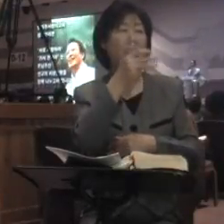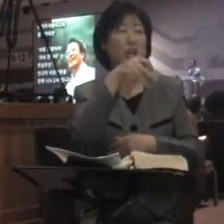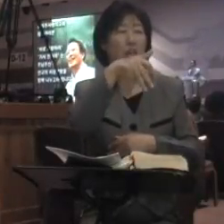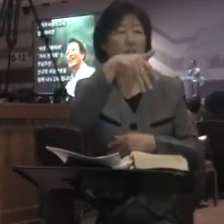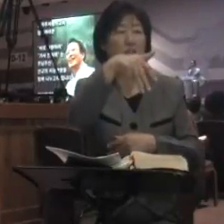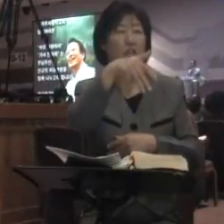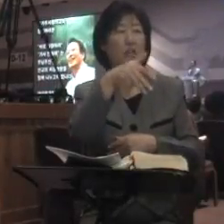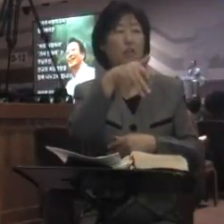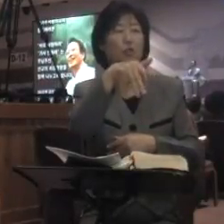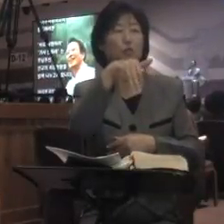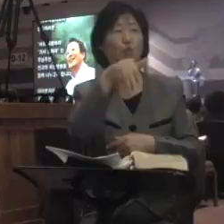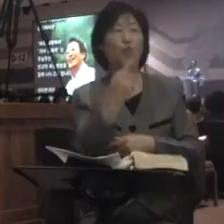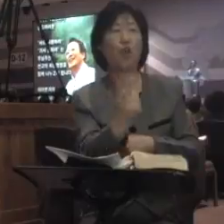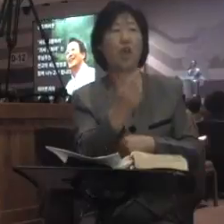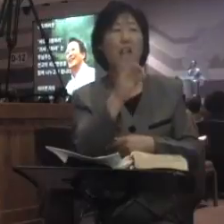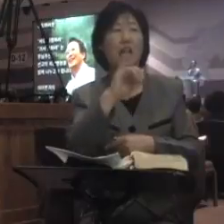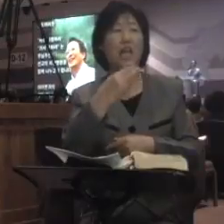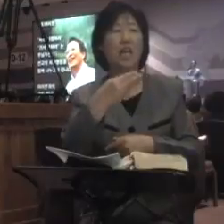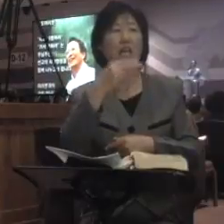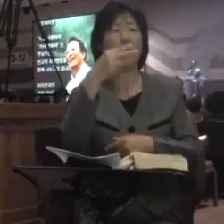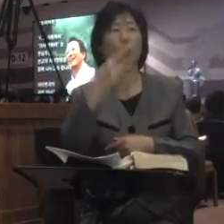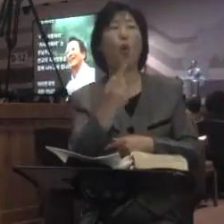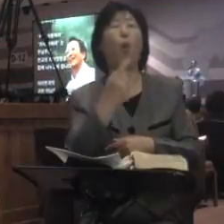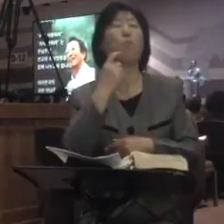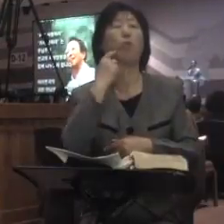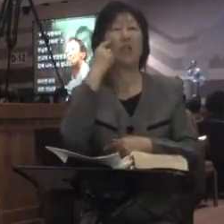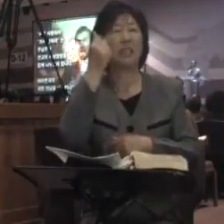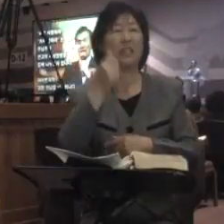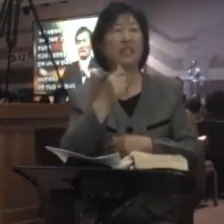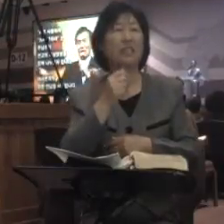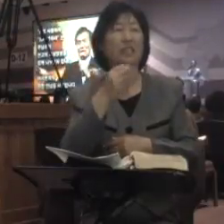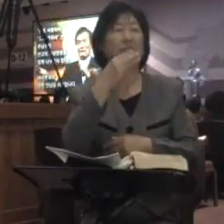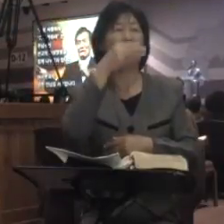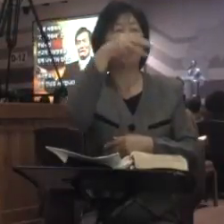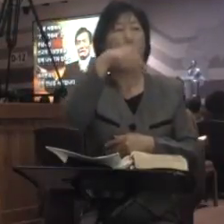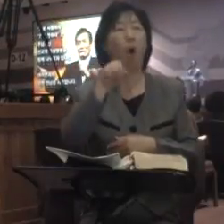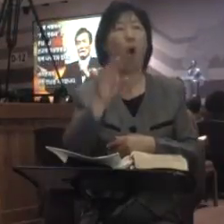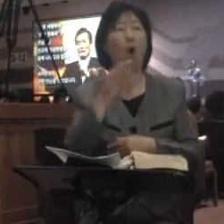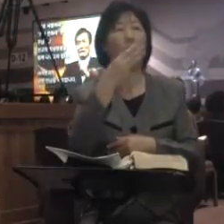내게 말씀을 주셨네.